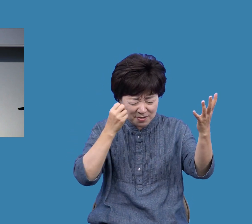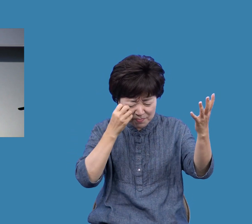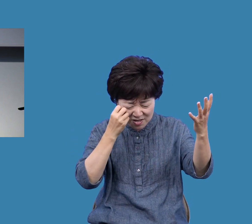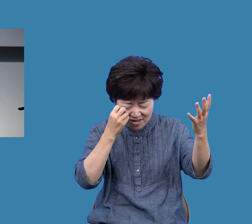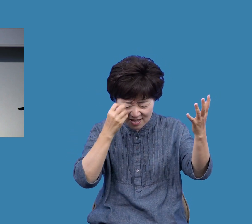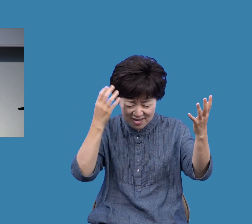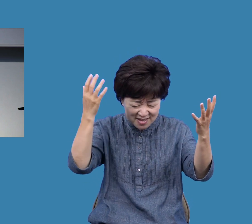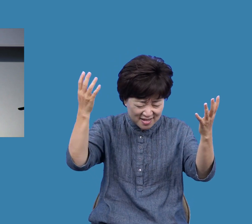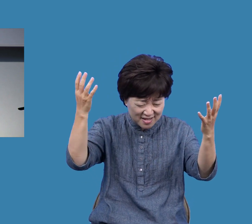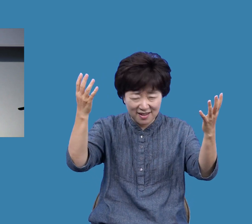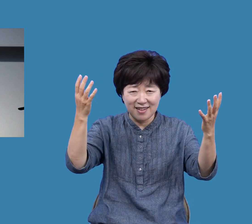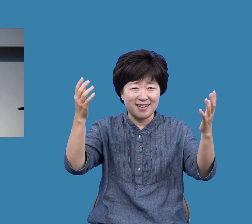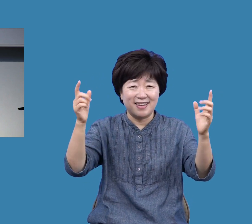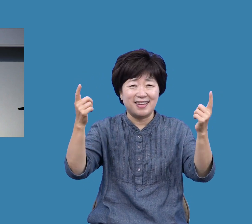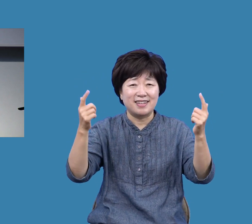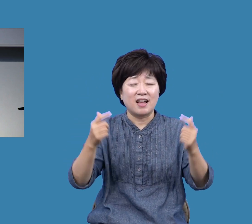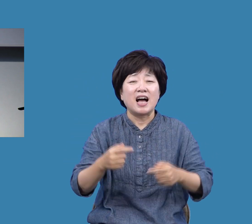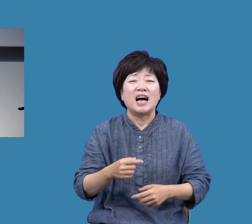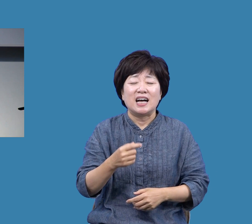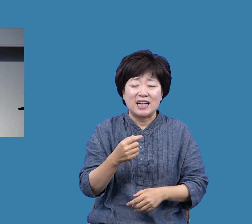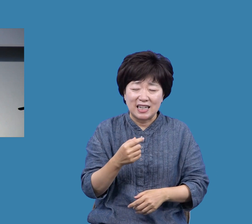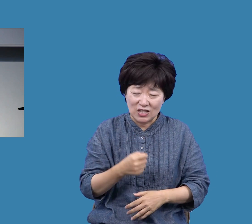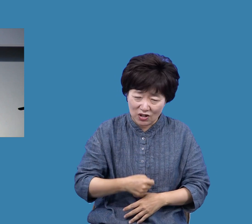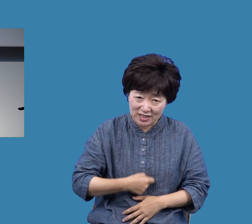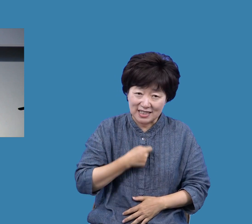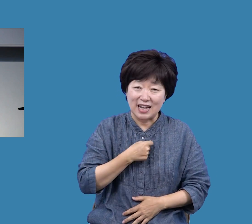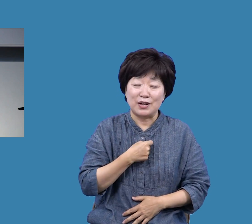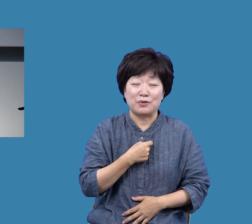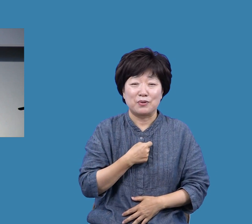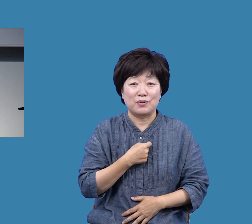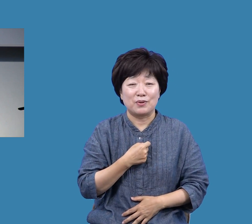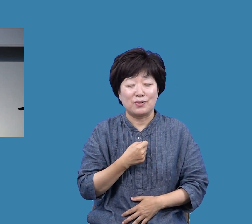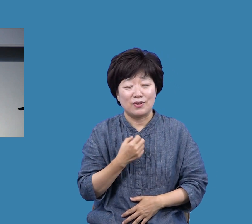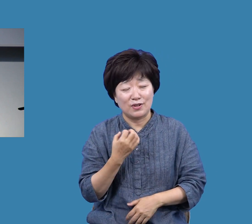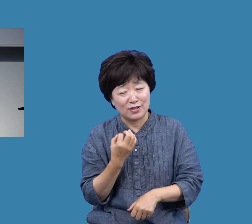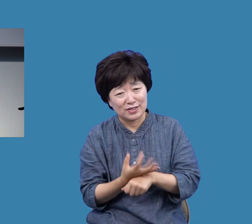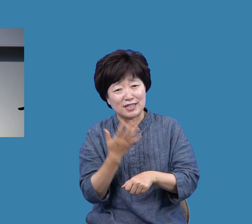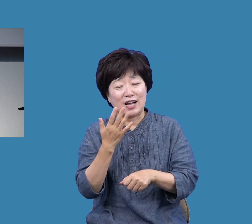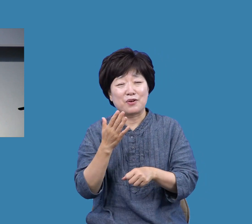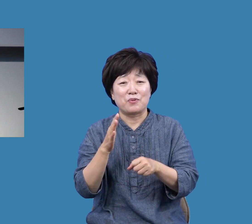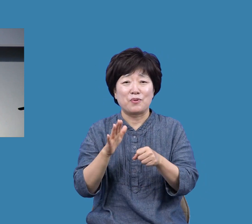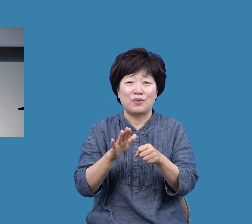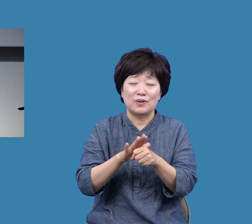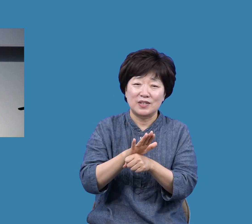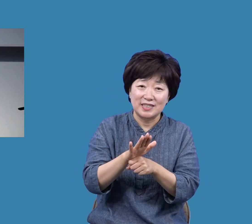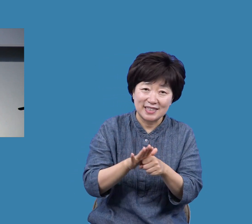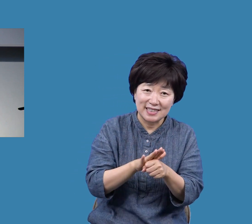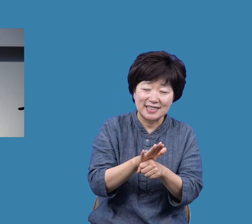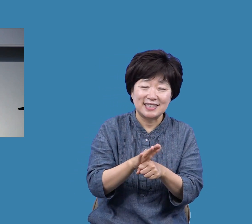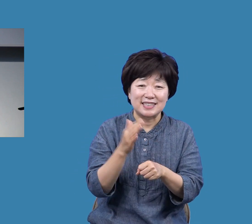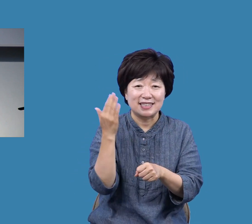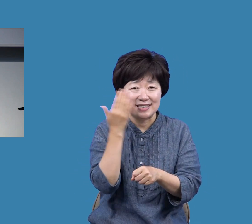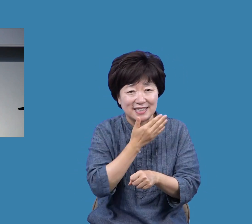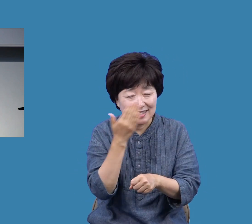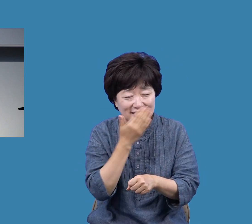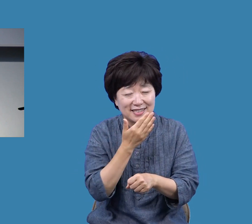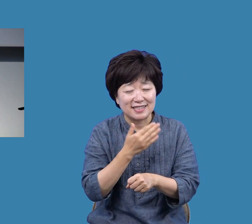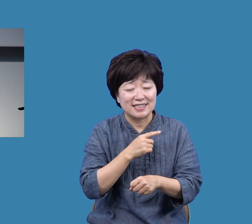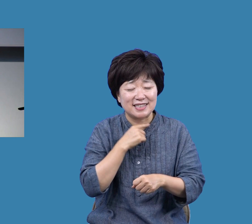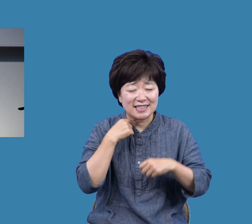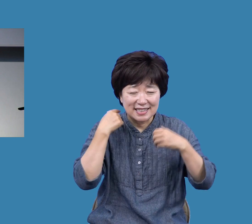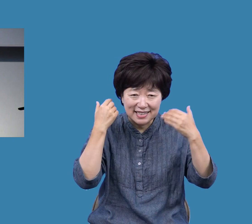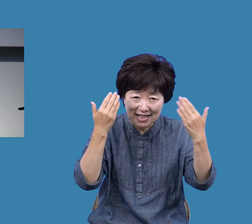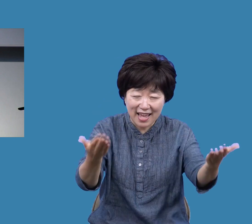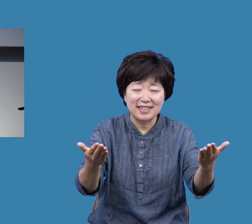지금 얘기했잖아. 솔직하고 정직하고 사랑으로 희생함으로 손해봄으로